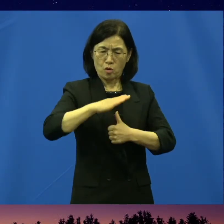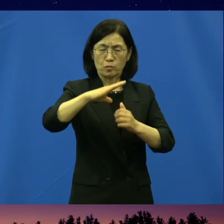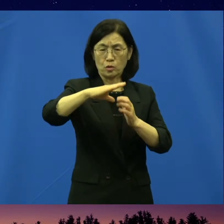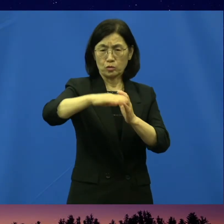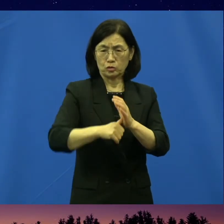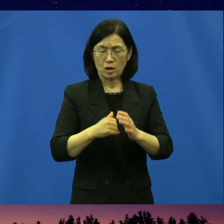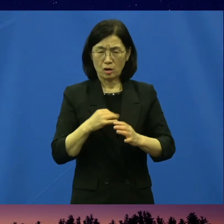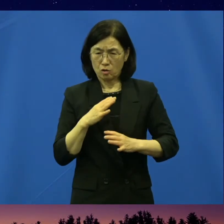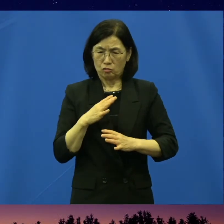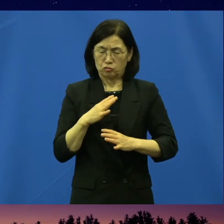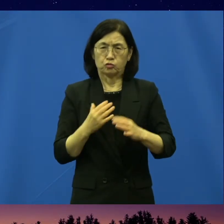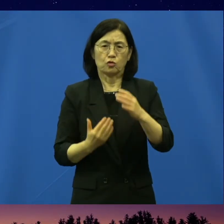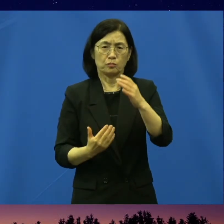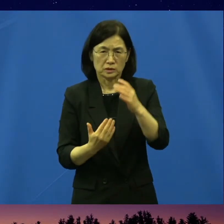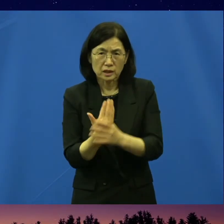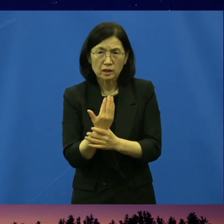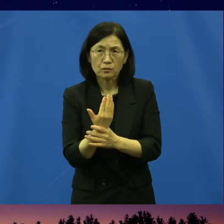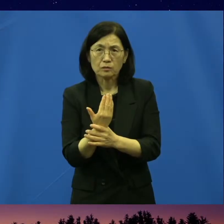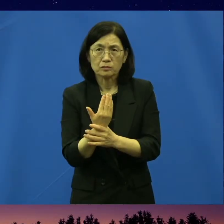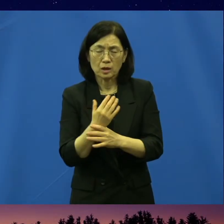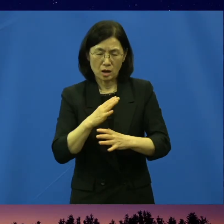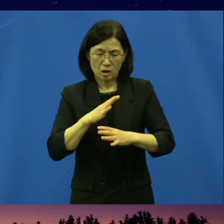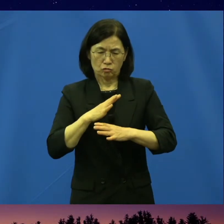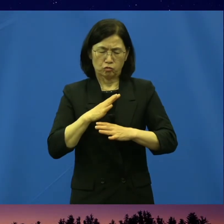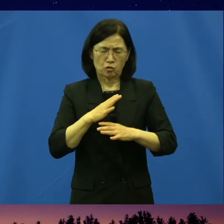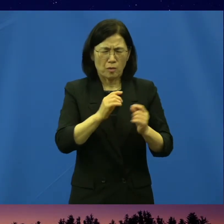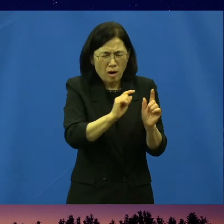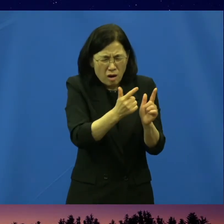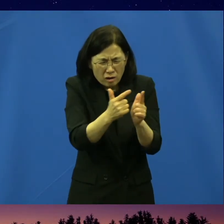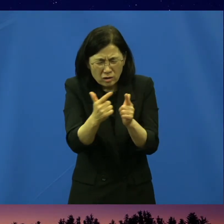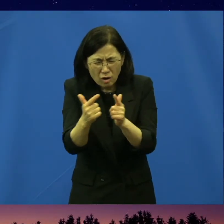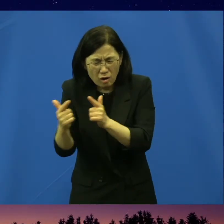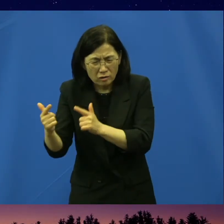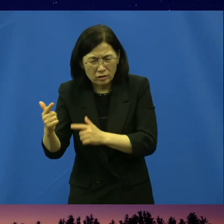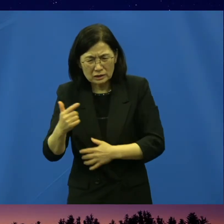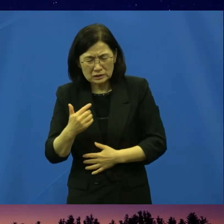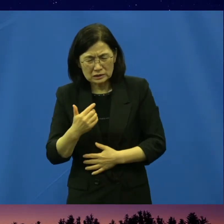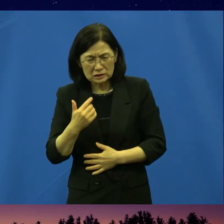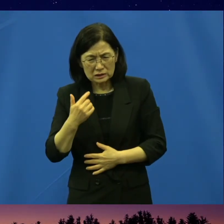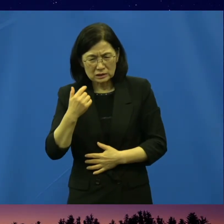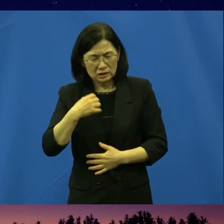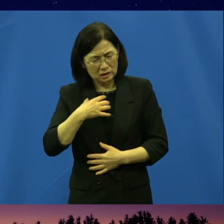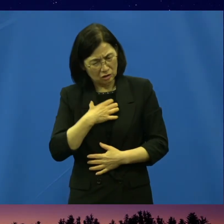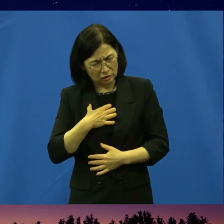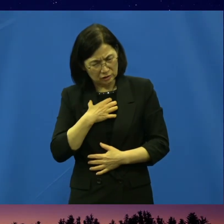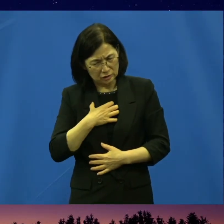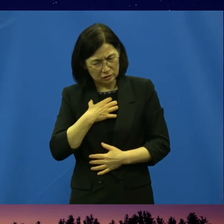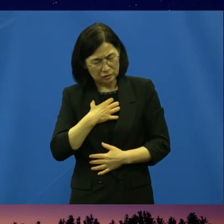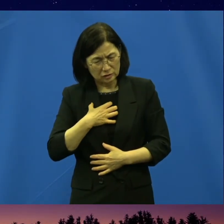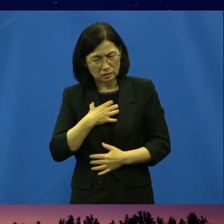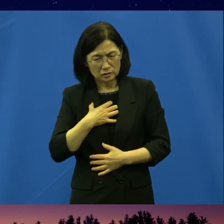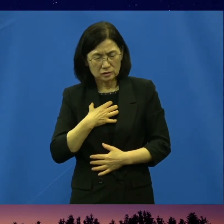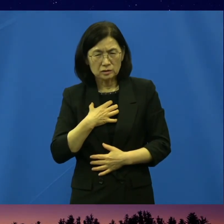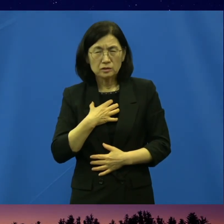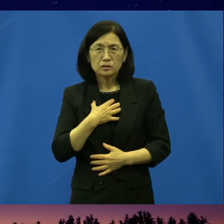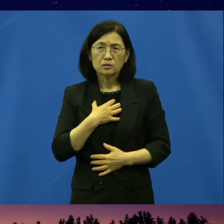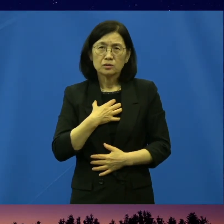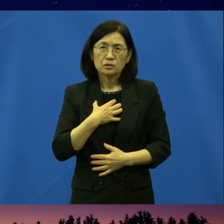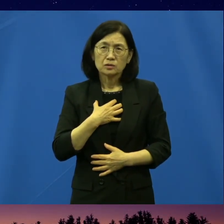그 두려움이 다양한 감정의 형태로 나타나는데, 그게 걱정일 수도 있고, 염려일 수도